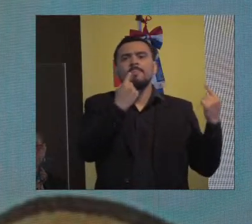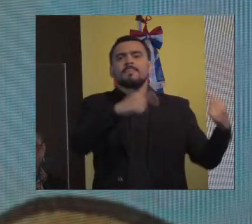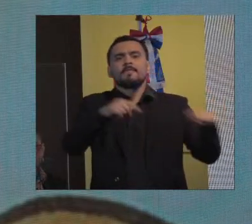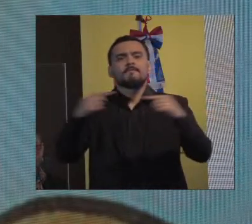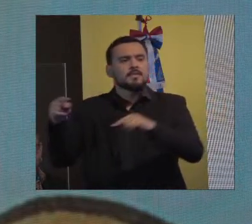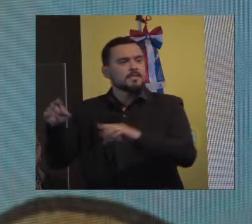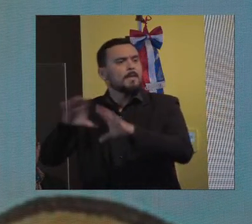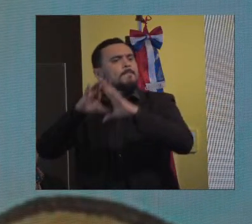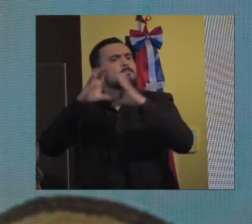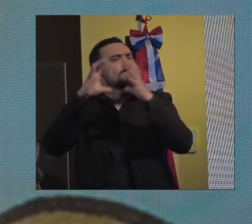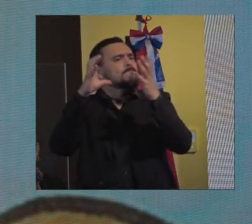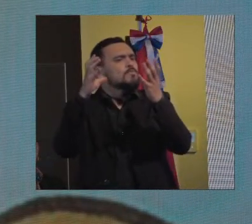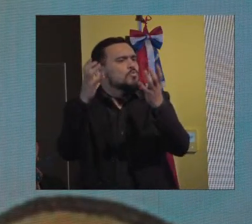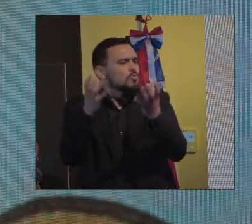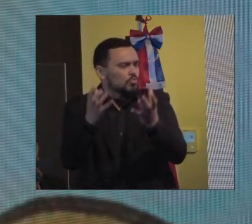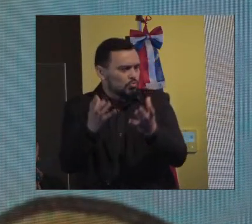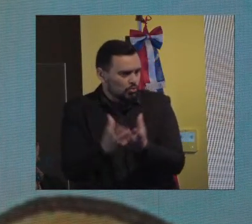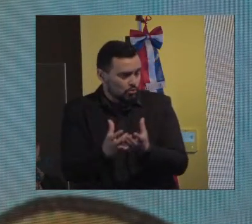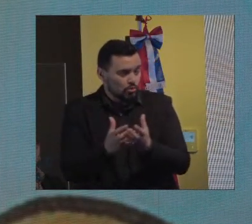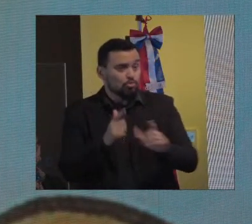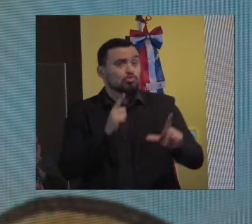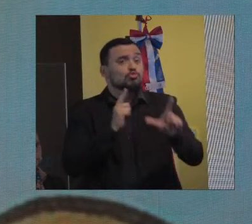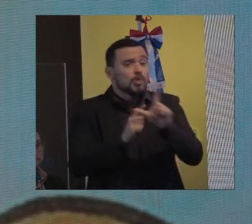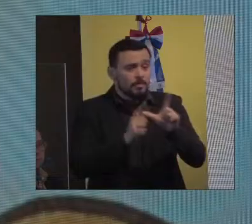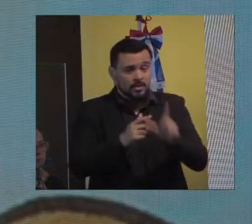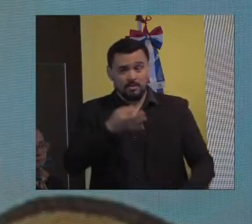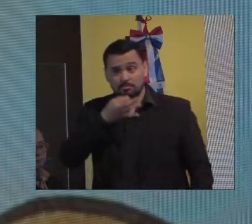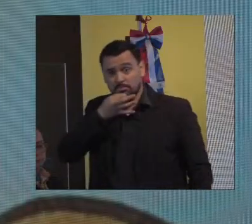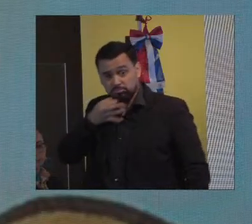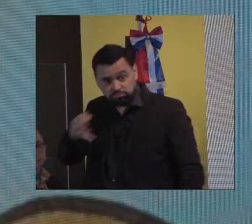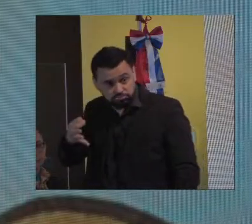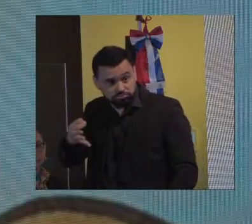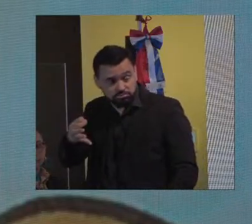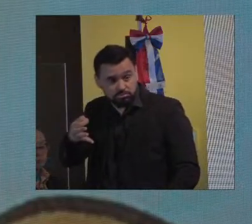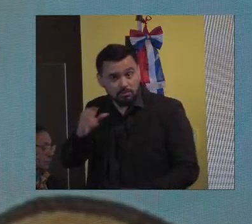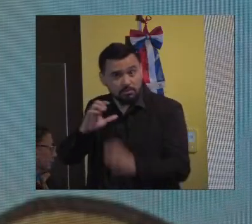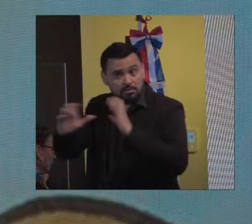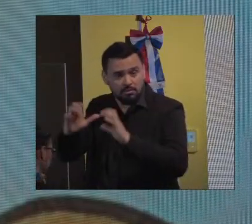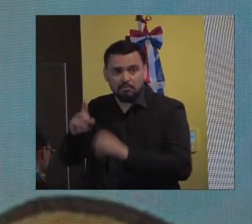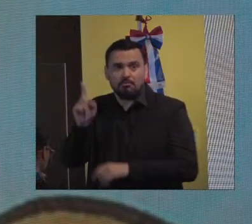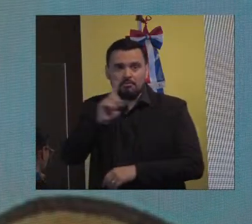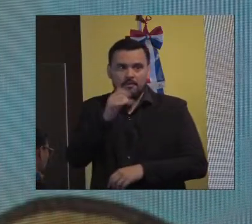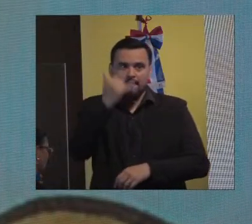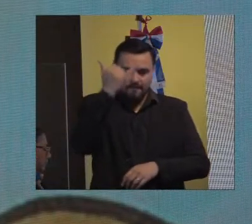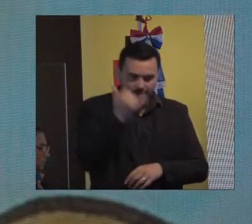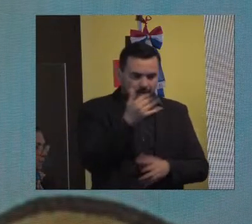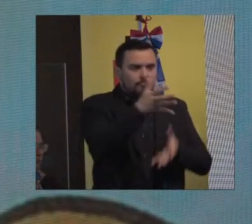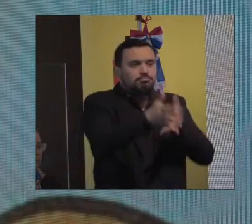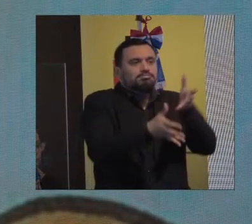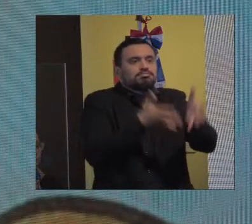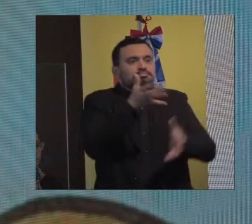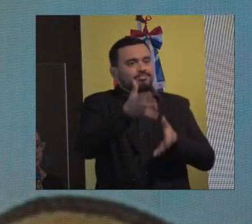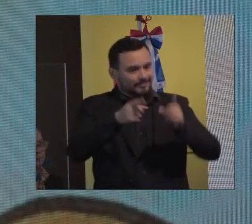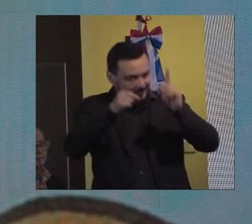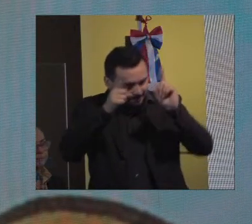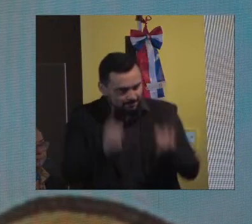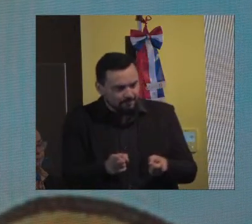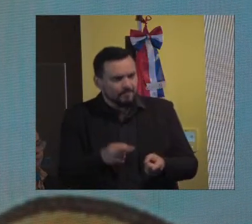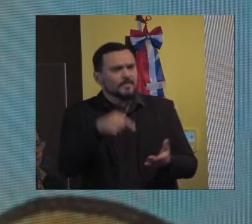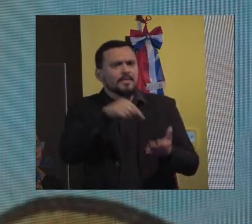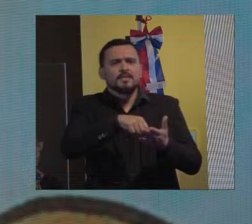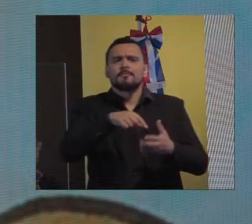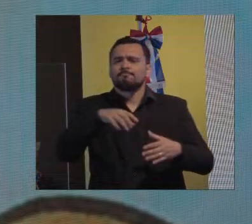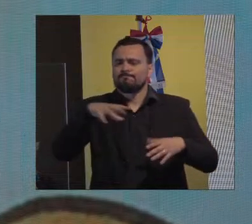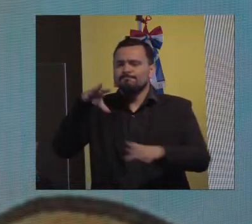mundo no se agota en las lenguas orales, sino que también se enriquece con las lenguas de señas, que son hondamente